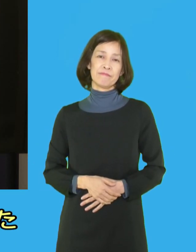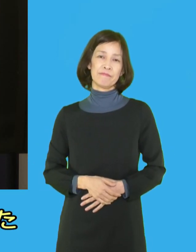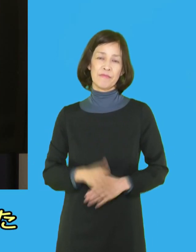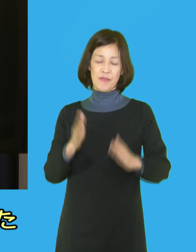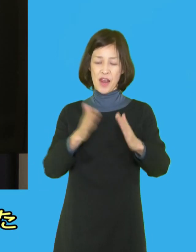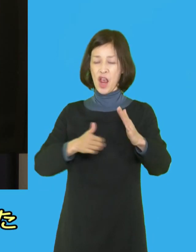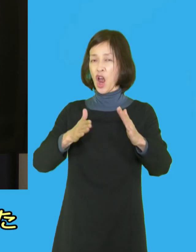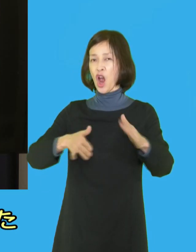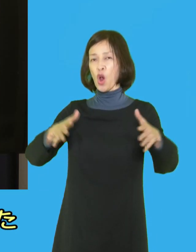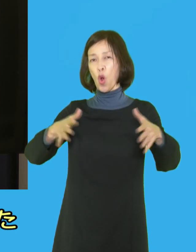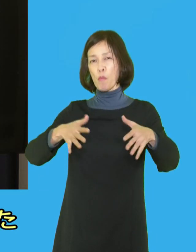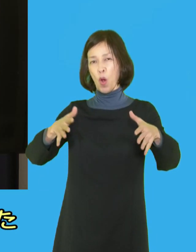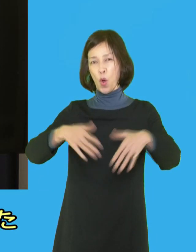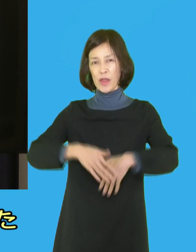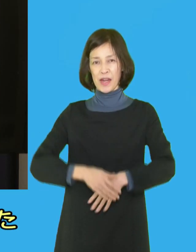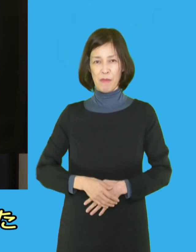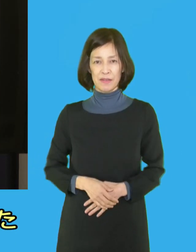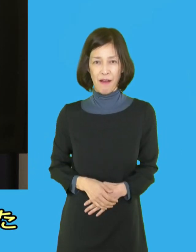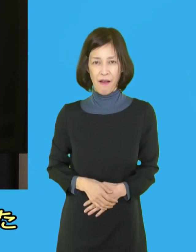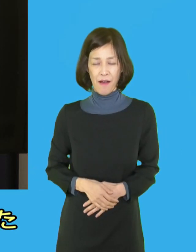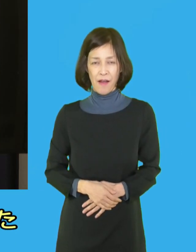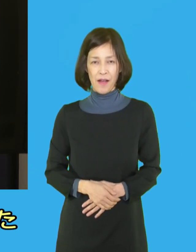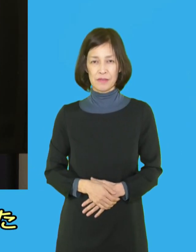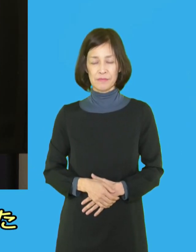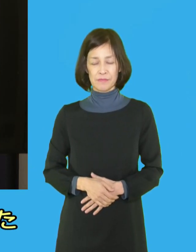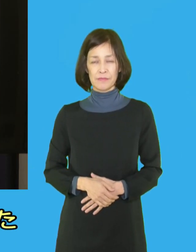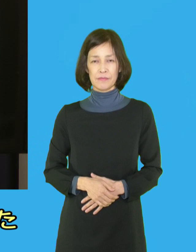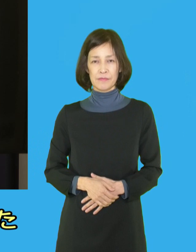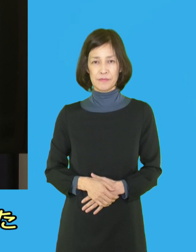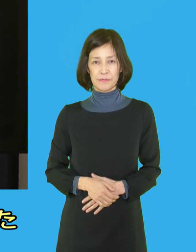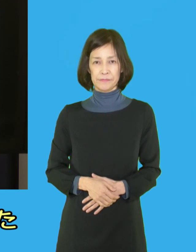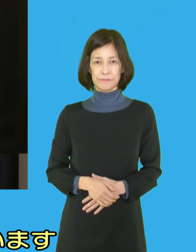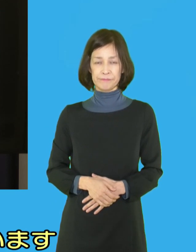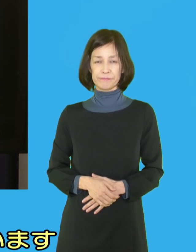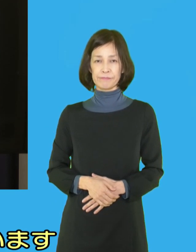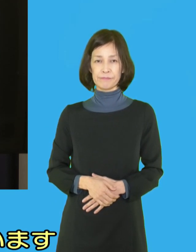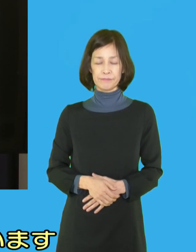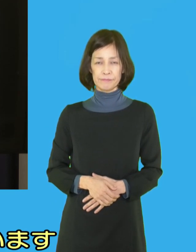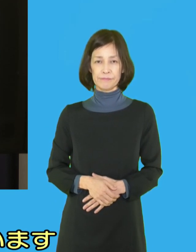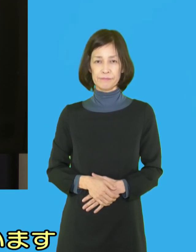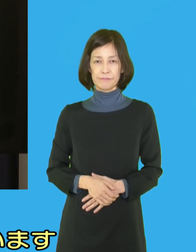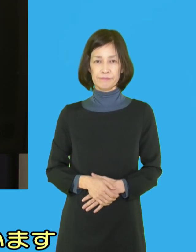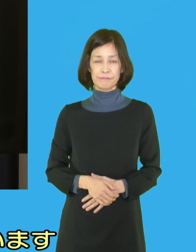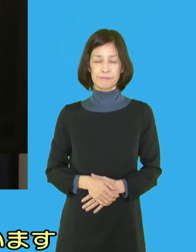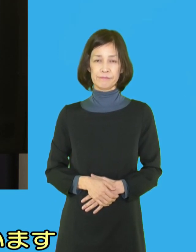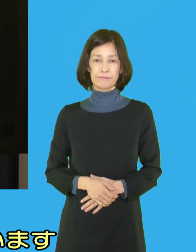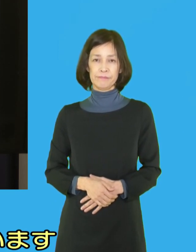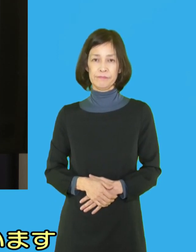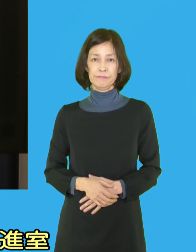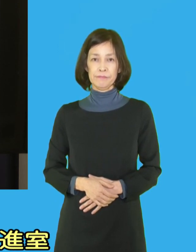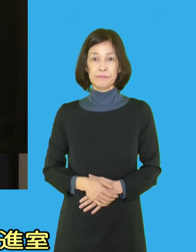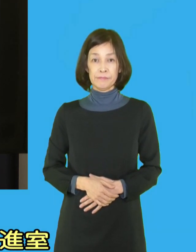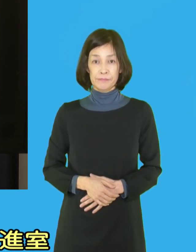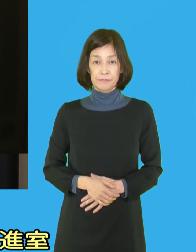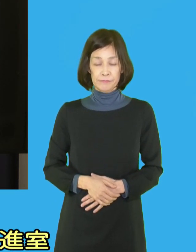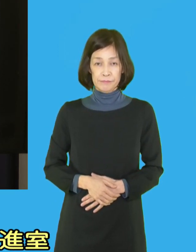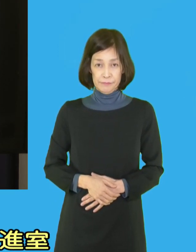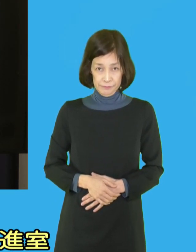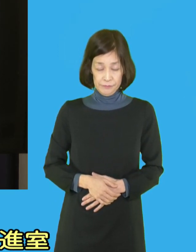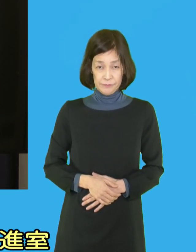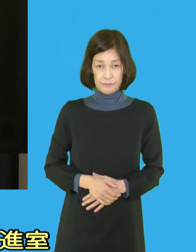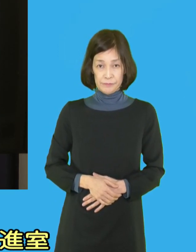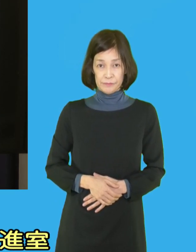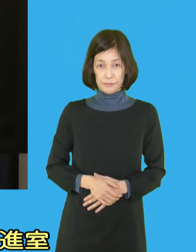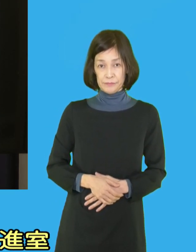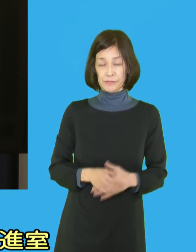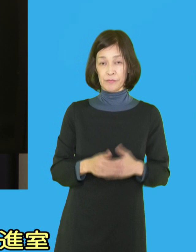を行ってきました内容についてペーパーがあると思いますが、これまで ICT